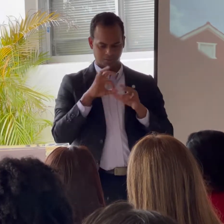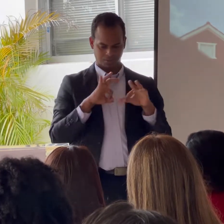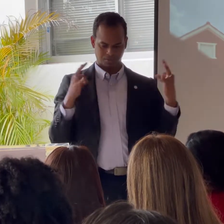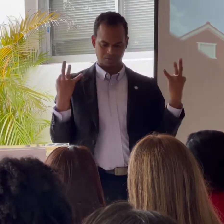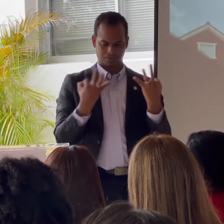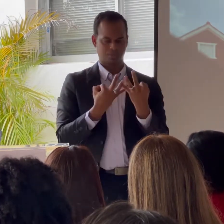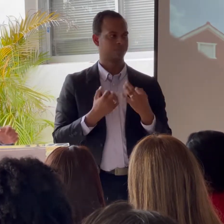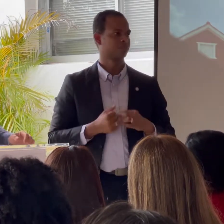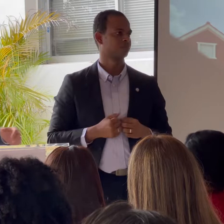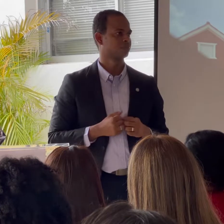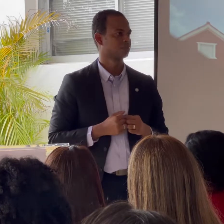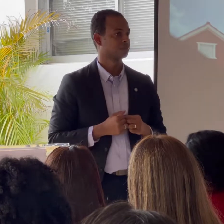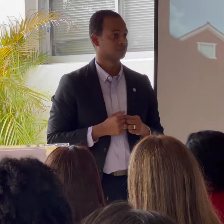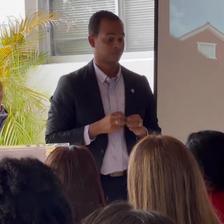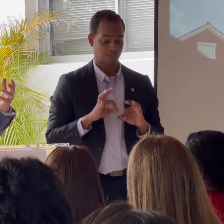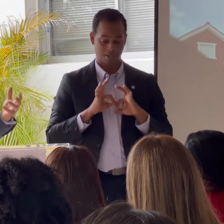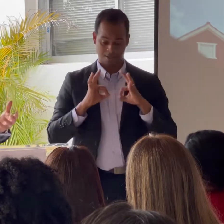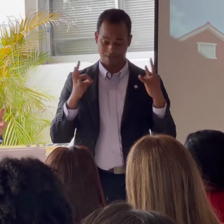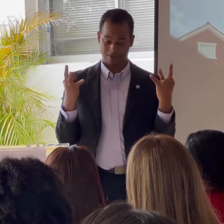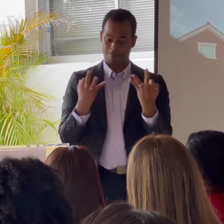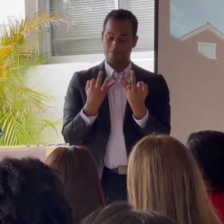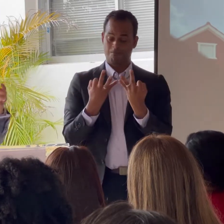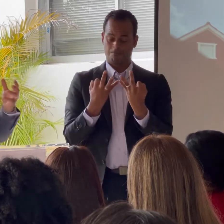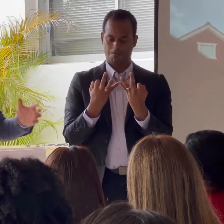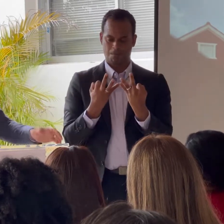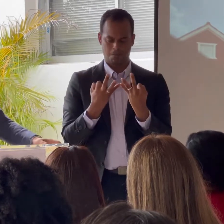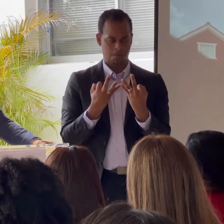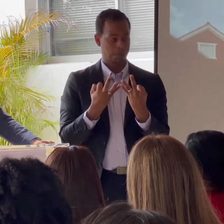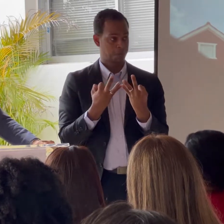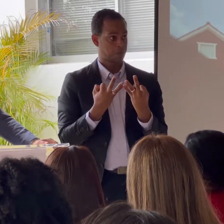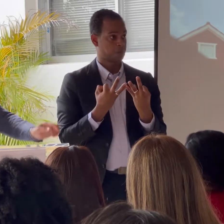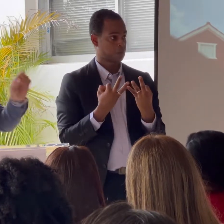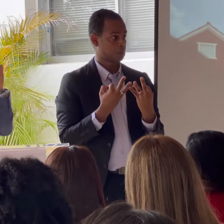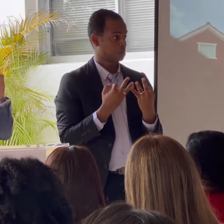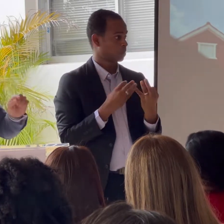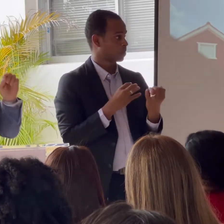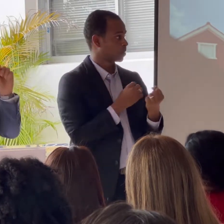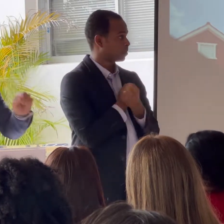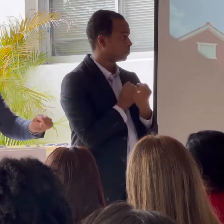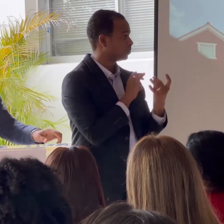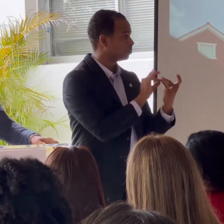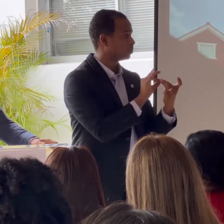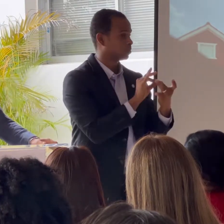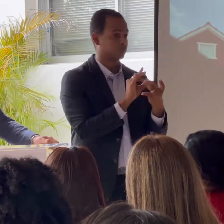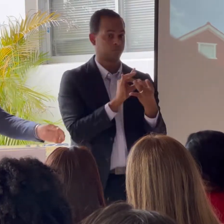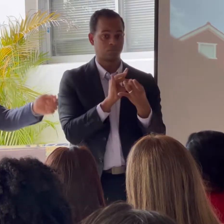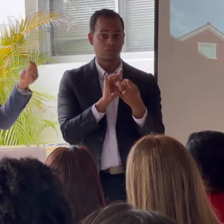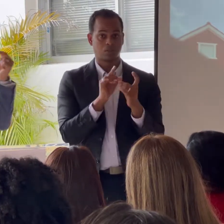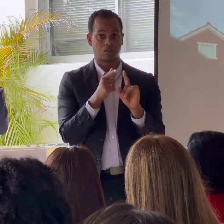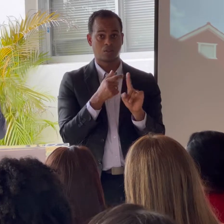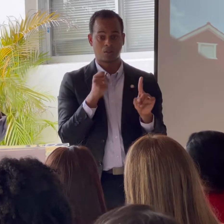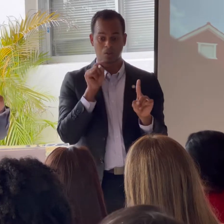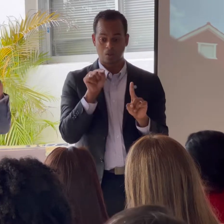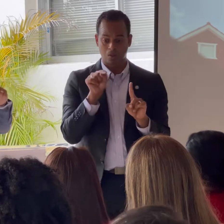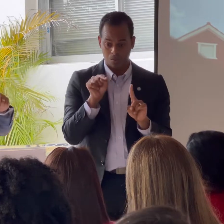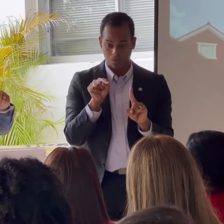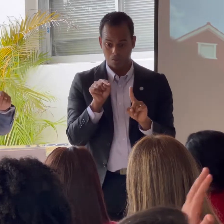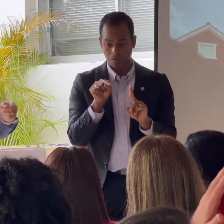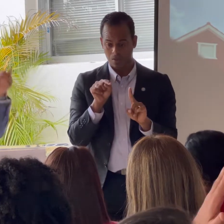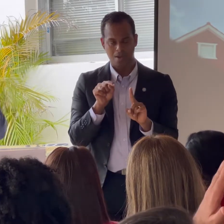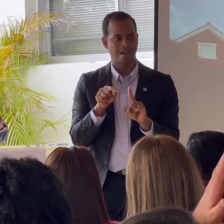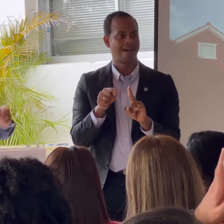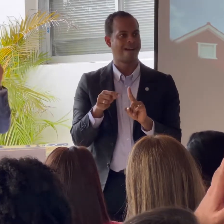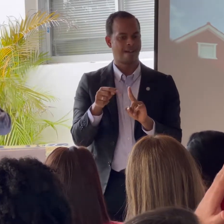familia. Y el amor que podemos conseguir socialmente hablando no puede venir de nadie que no haya